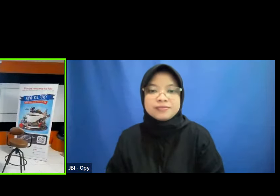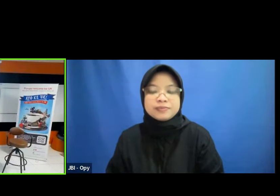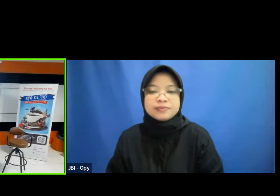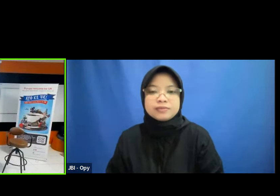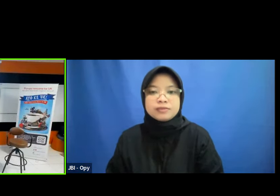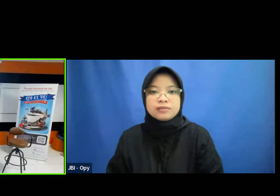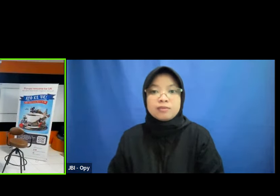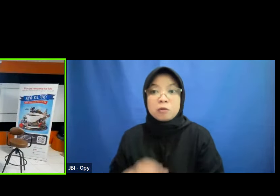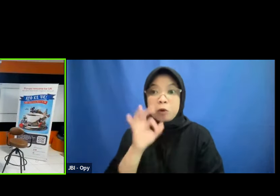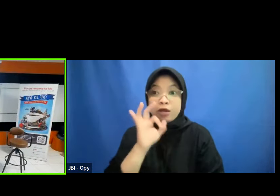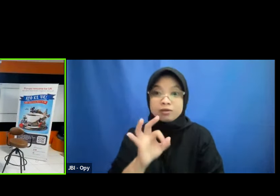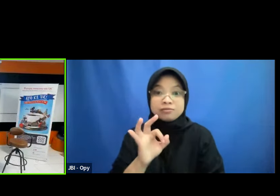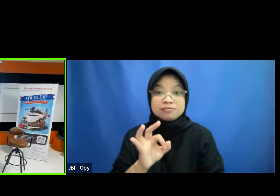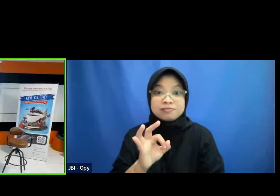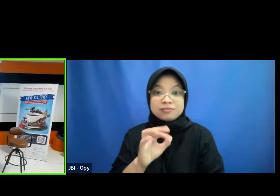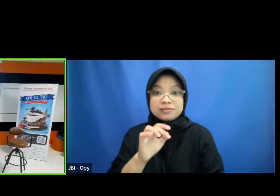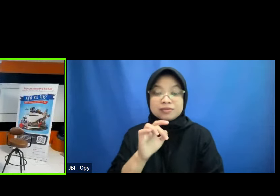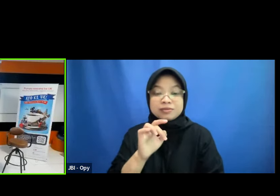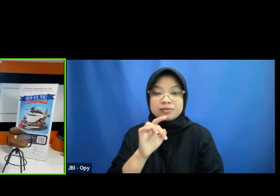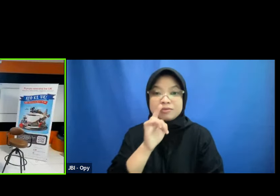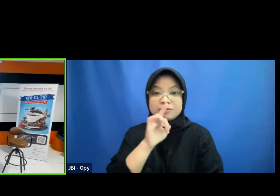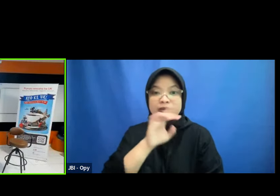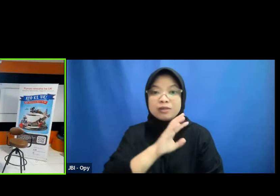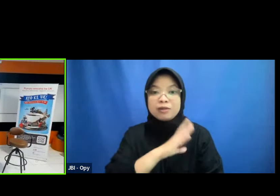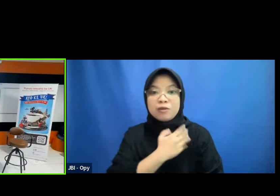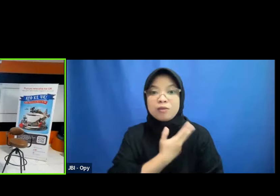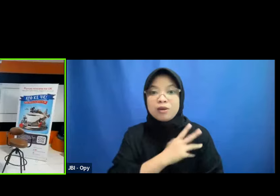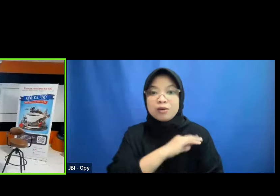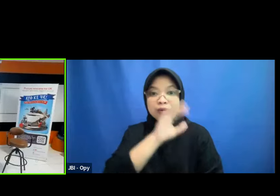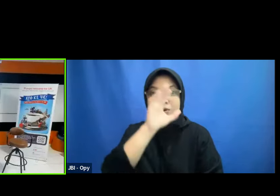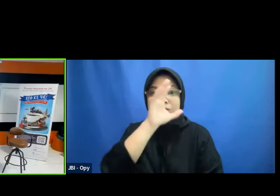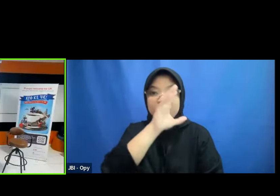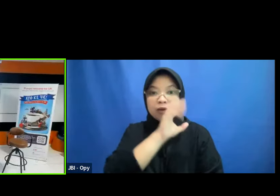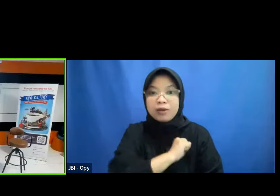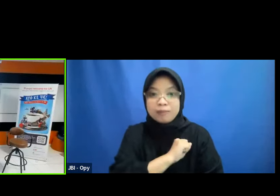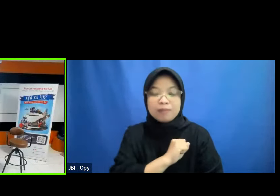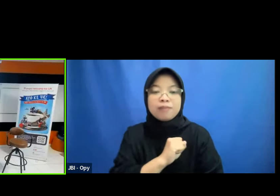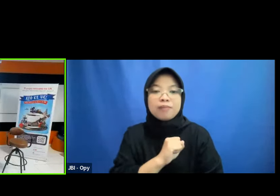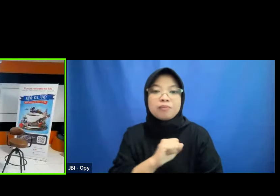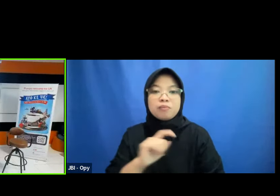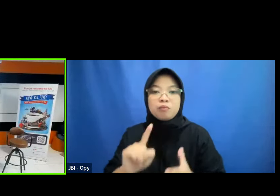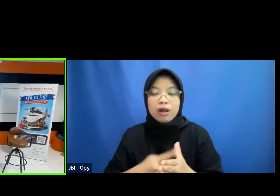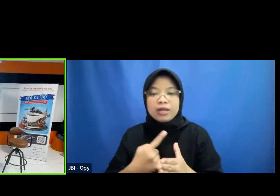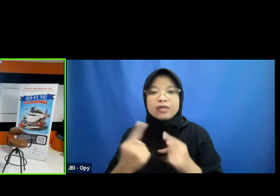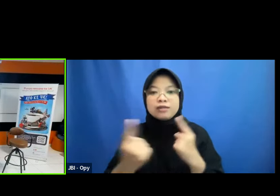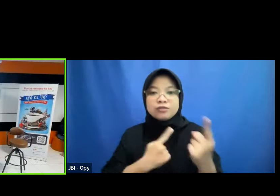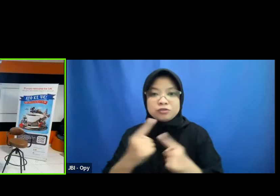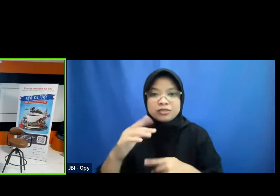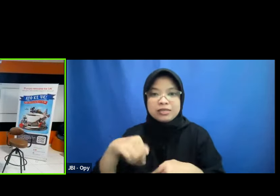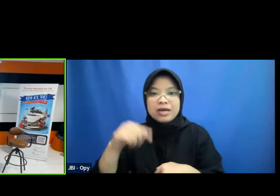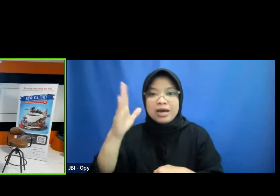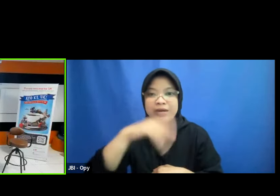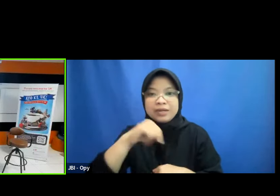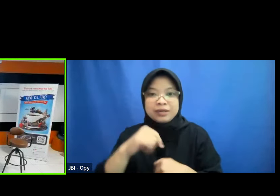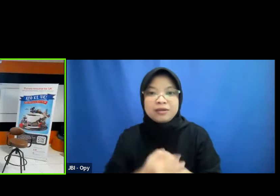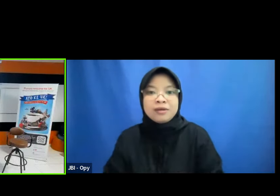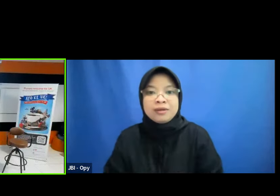dengan mengucap e bismillah Ya sambil deg-degan marilah kita mulai ya Sesi hari ini bisa ya